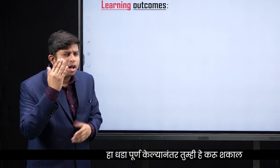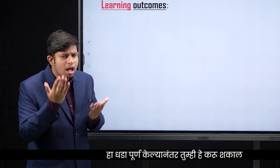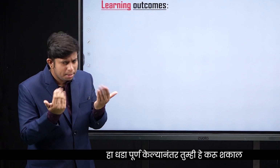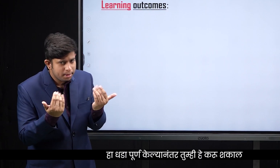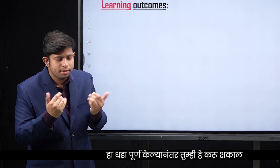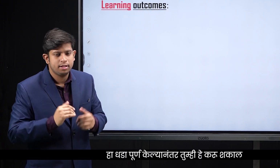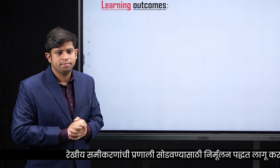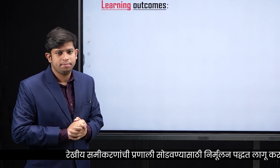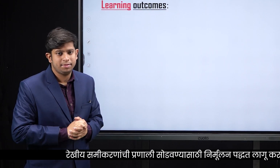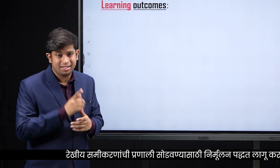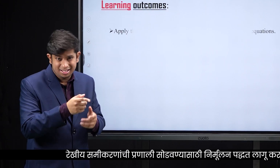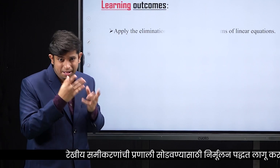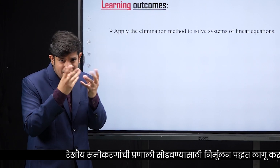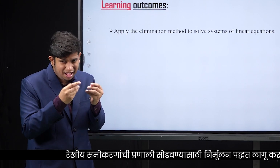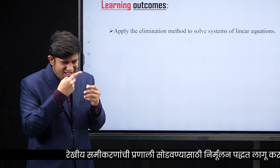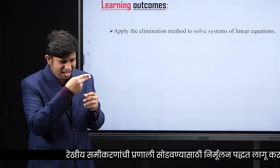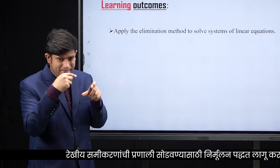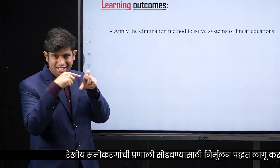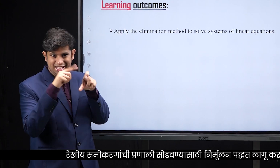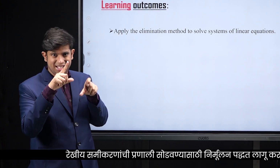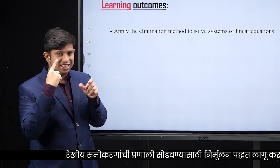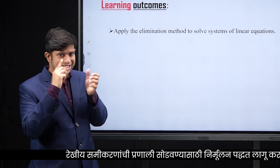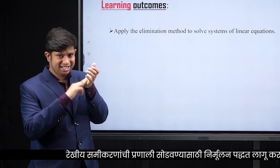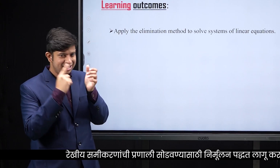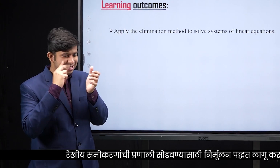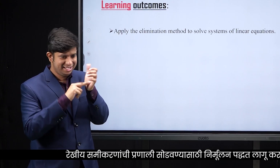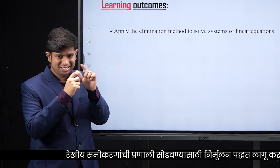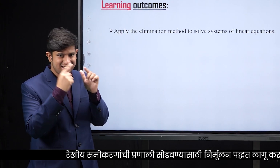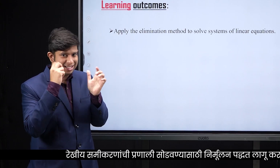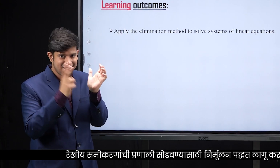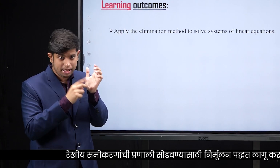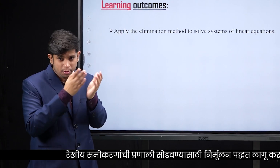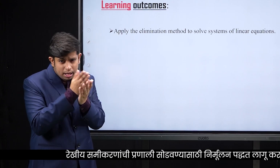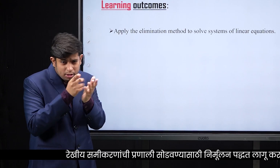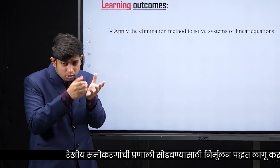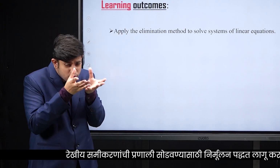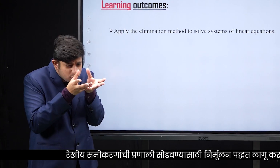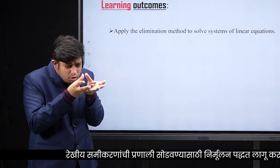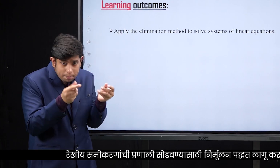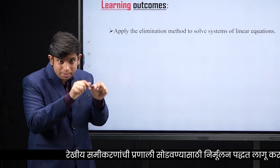शकाल. रेखीय समीकरणांची प्रणाली सोडवण्यासाठी निर्मूलन पद्धत लागू करा.